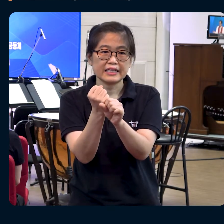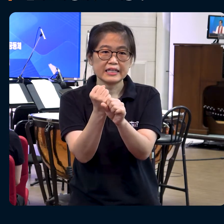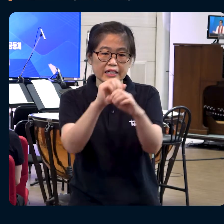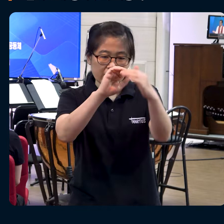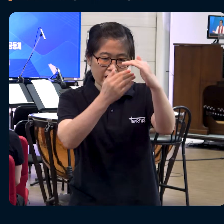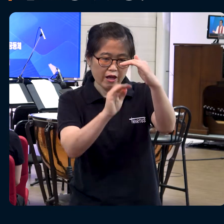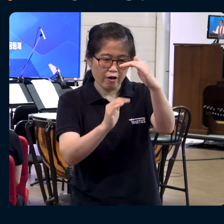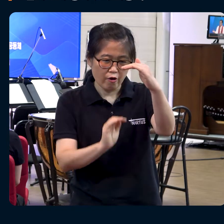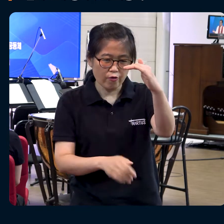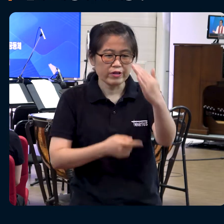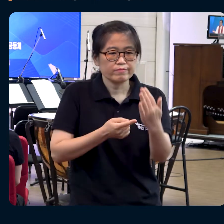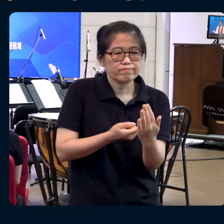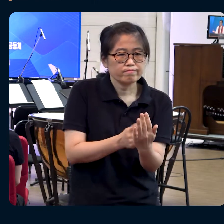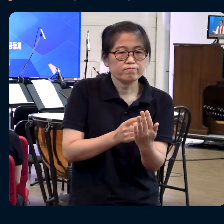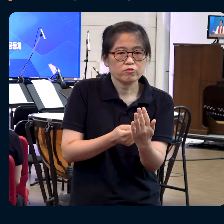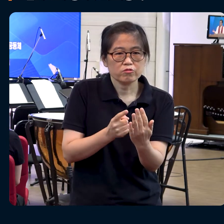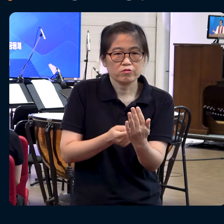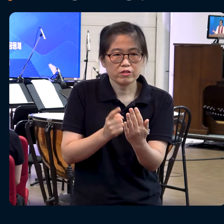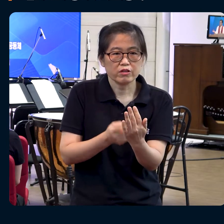그런 내용들이 나온다는 거예요.